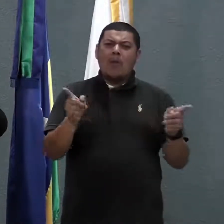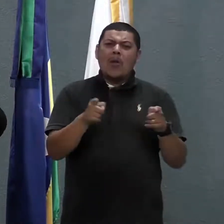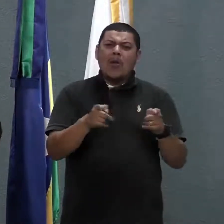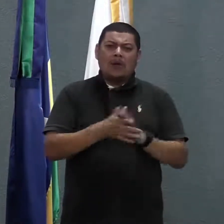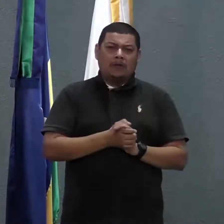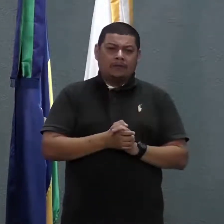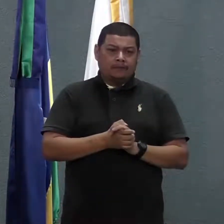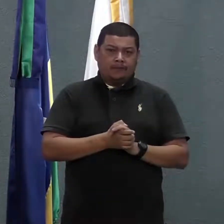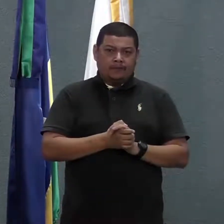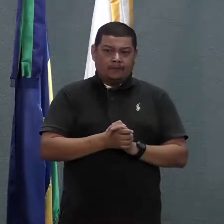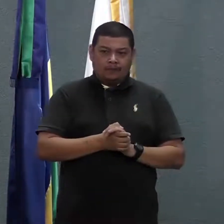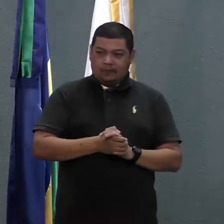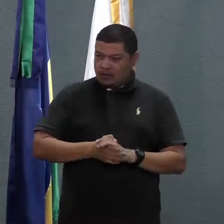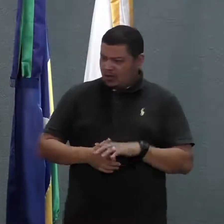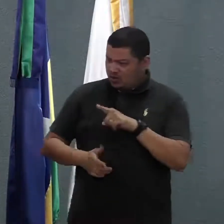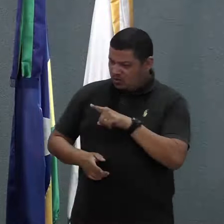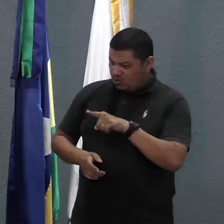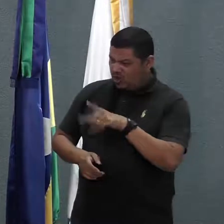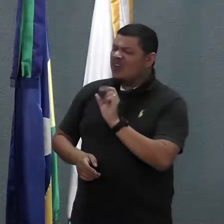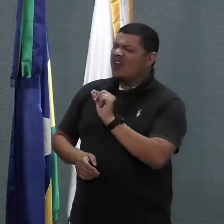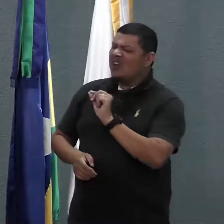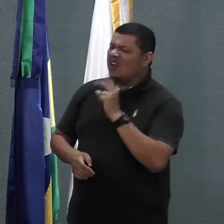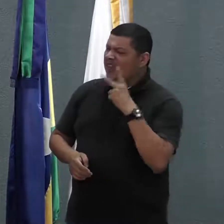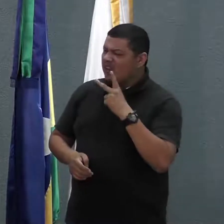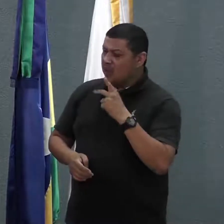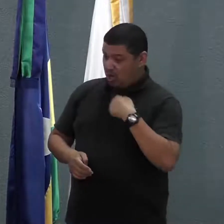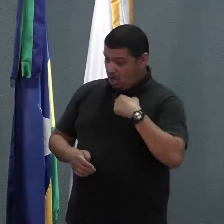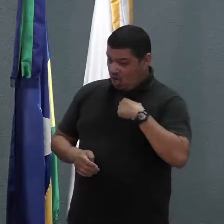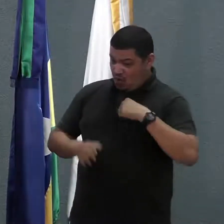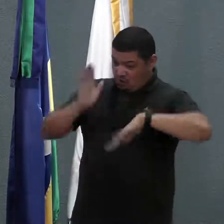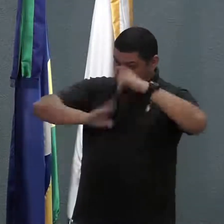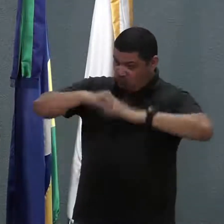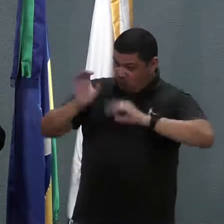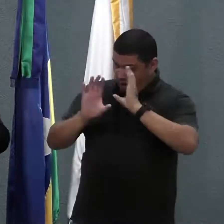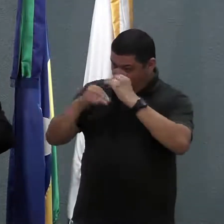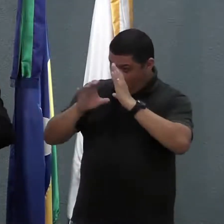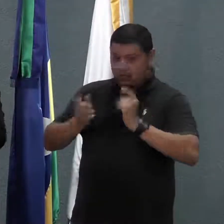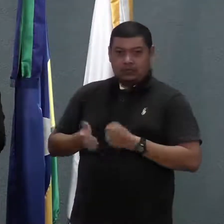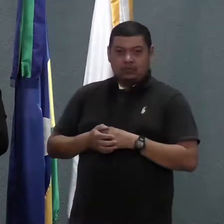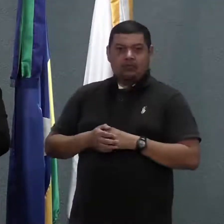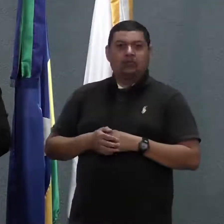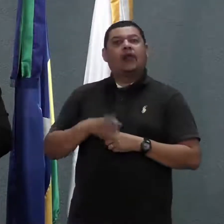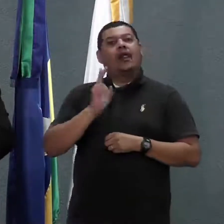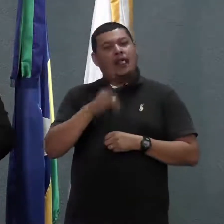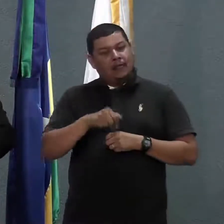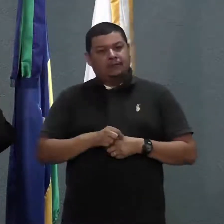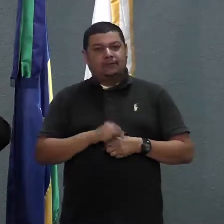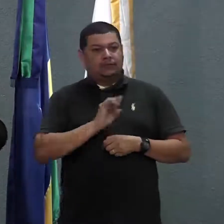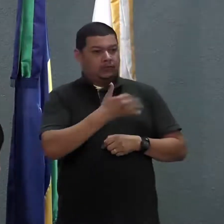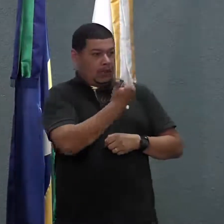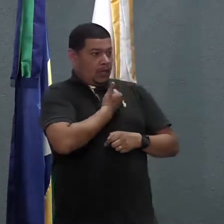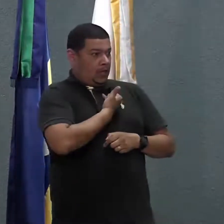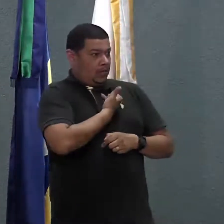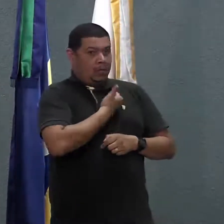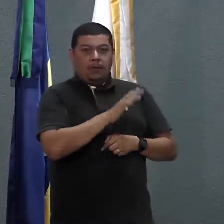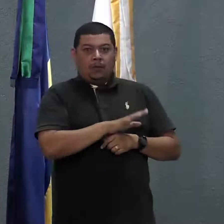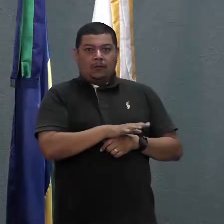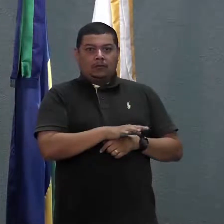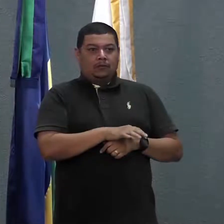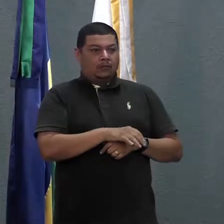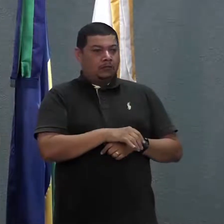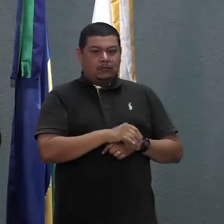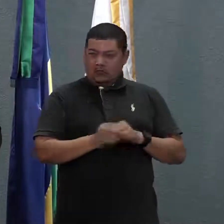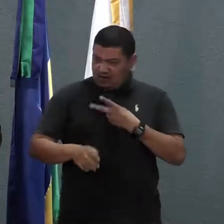O senhor é o quê? O senhor é vereador? Eu sou vereador, né? Eu sou engenheiro. É a resposta que nos dão. O senhor é vereador, né?